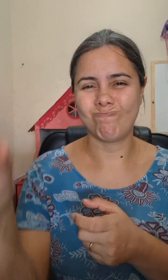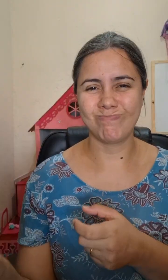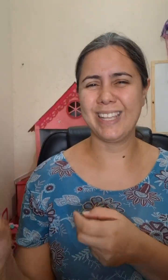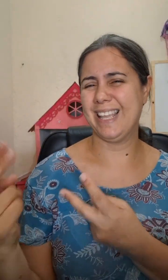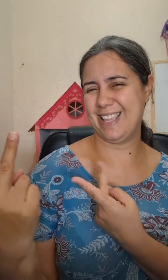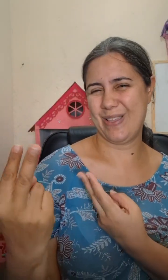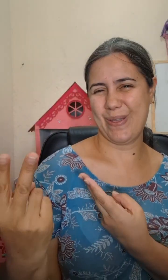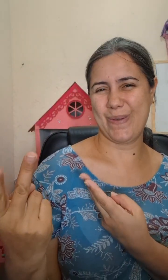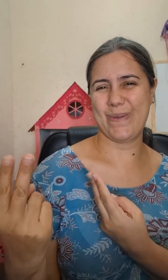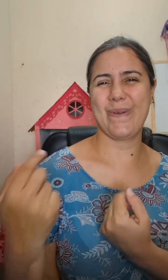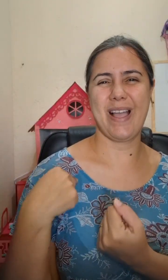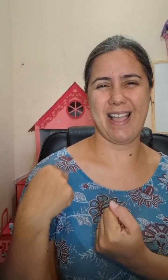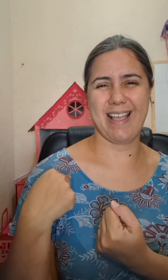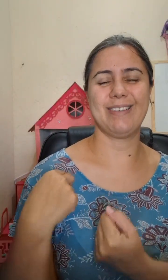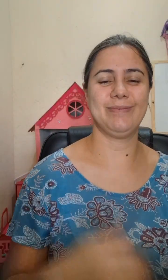traduzidos corretamente,